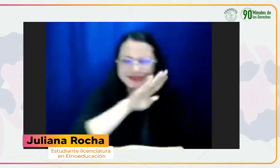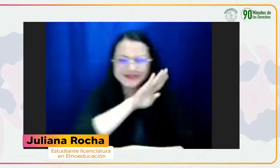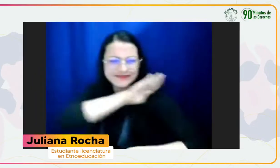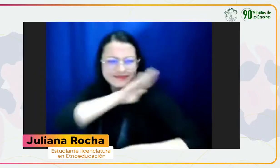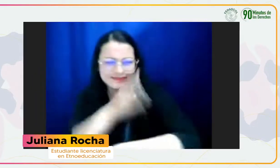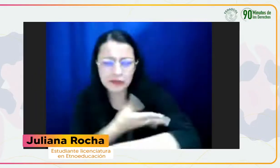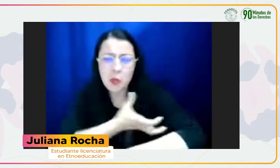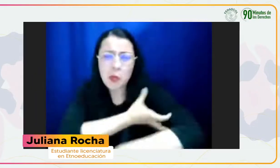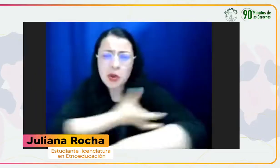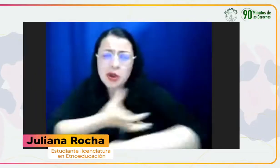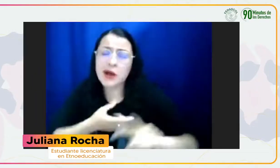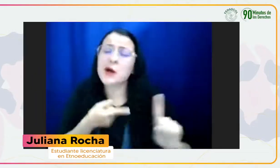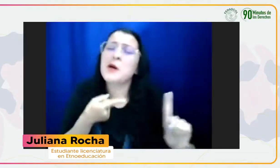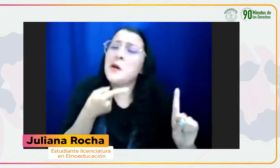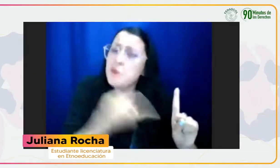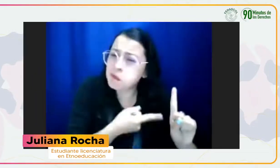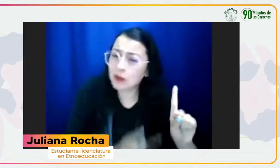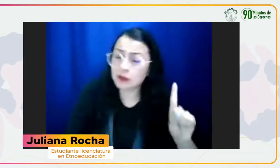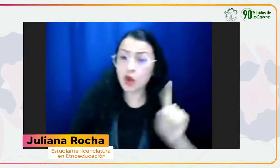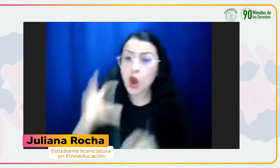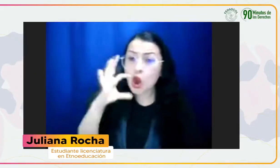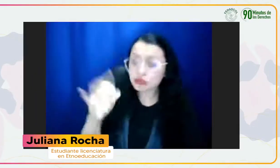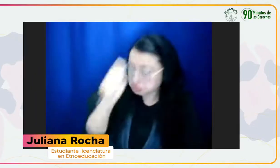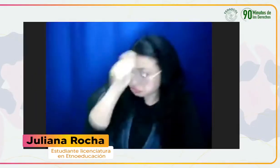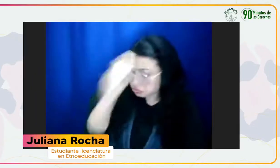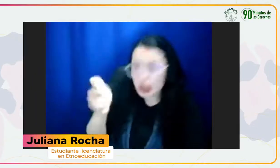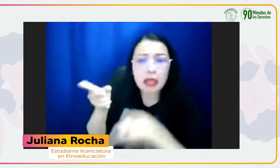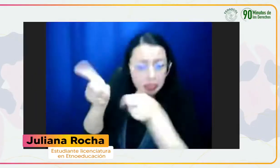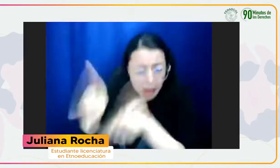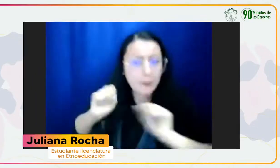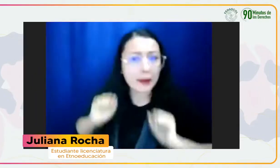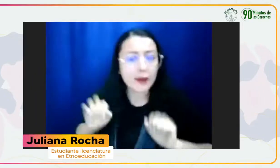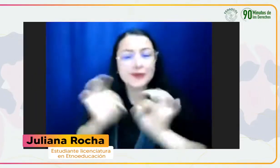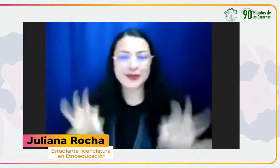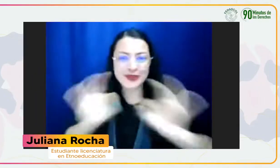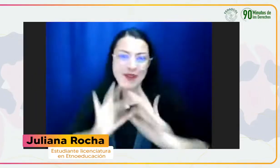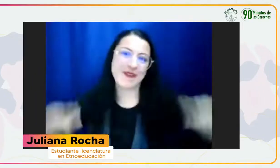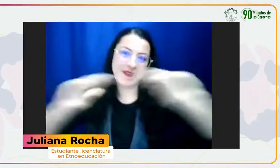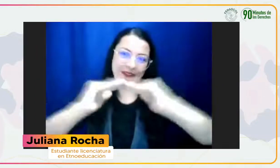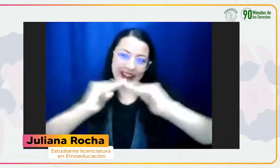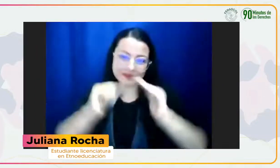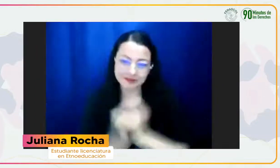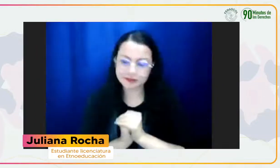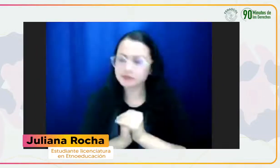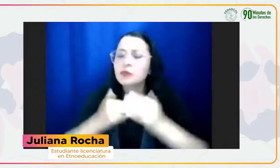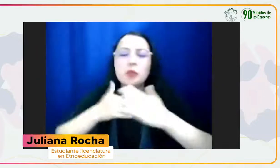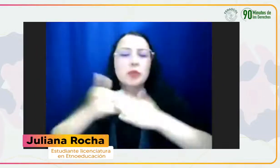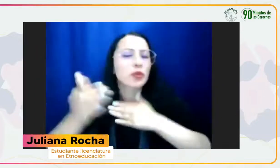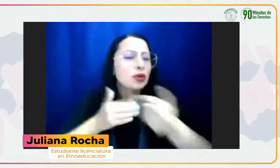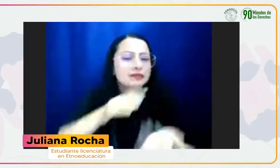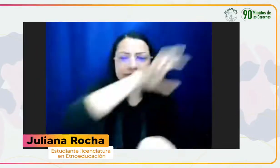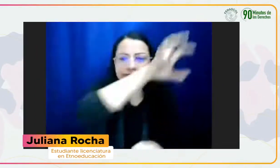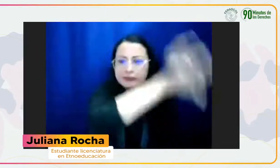muy hábiles, muy capaces, empoderadas, que pueden hacerlos. Claro que sí, también hay hombres. Igualdad de condiciones,